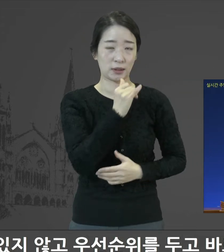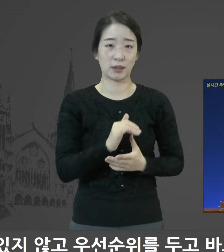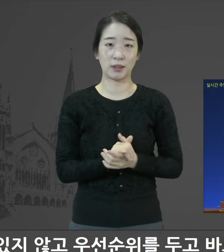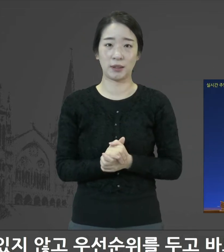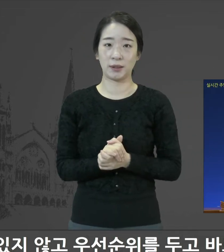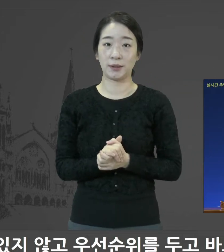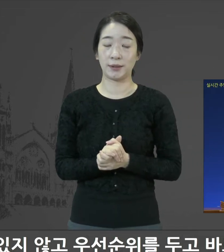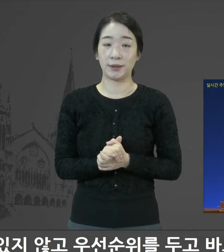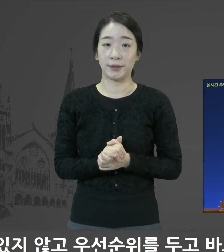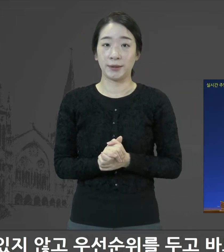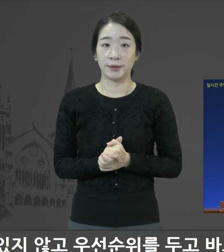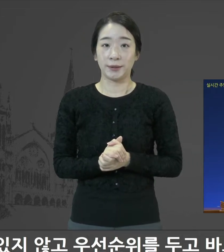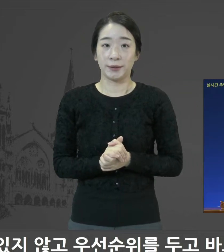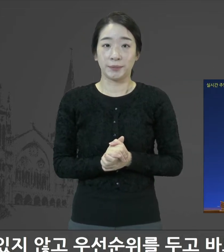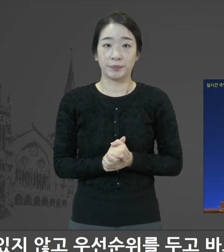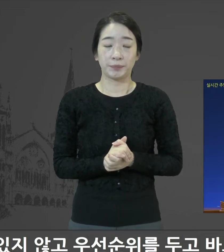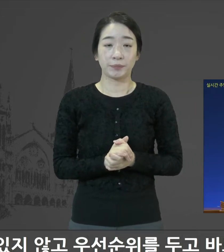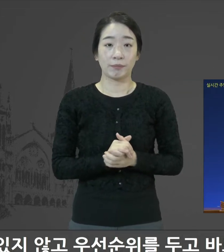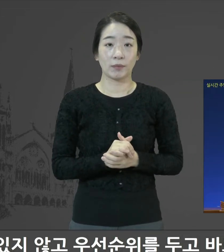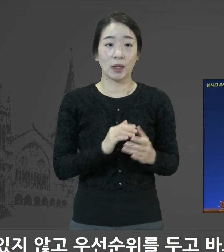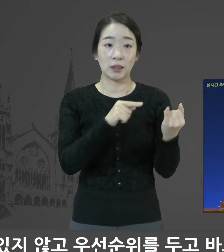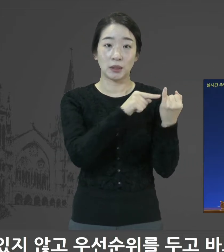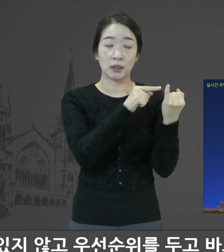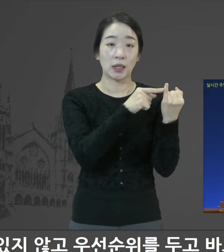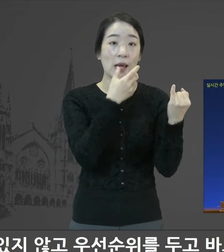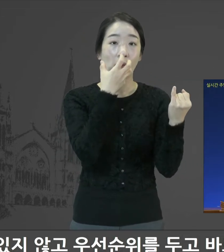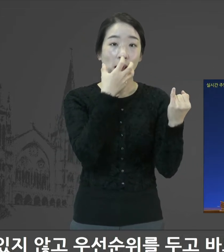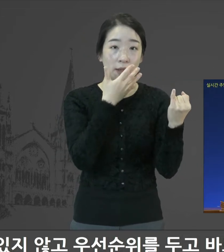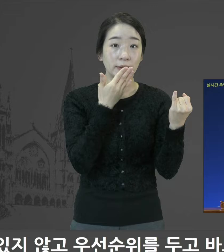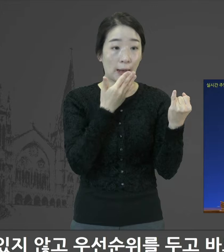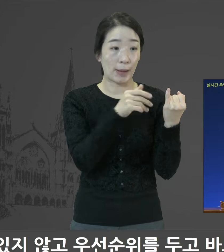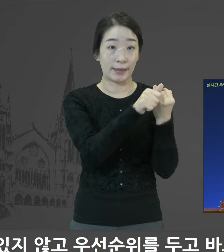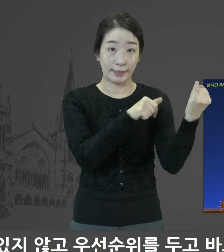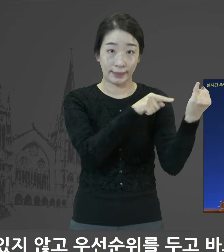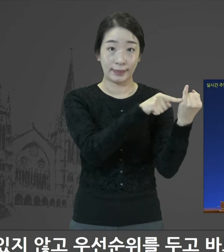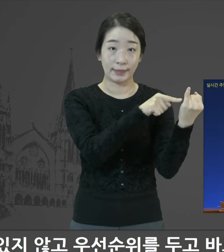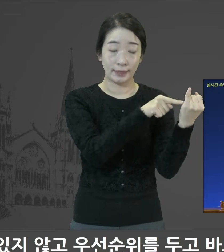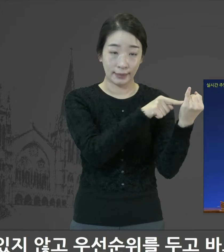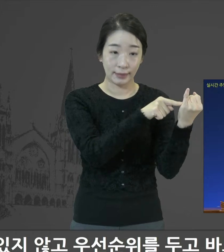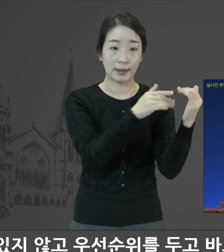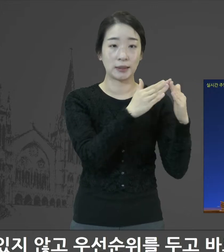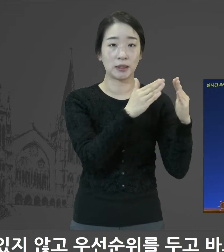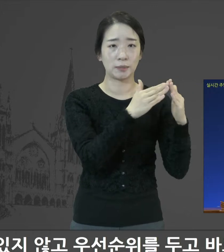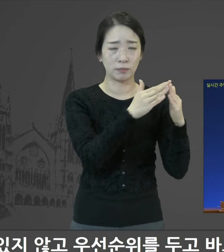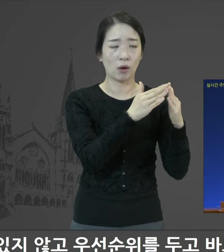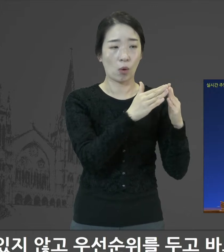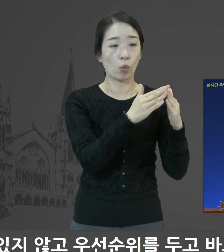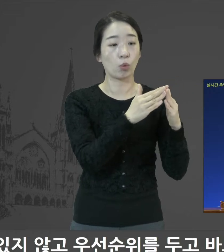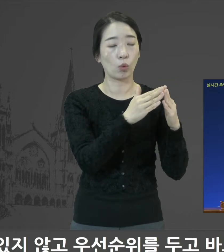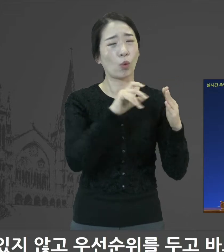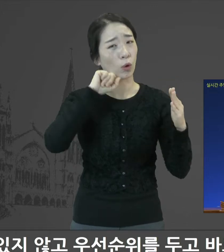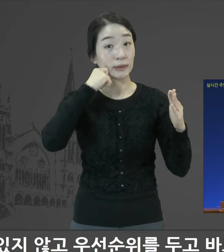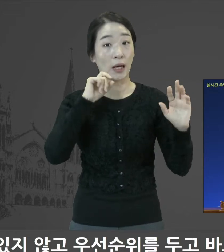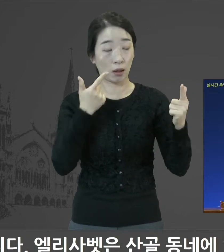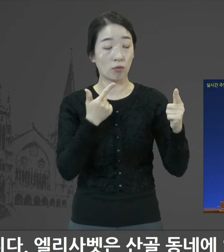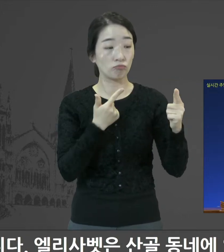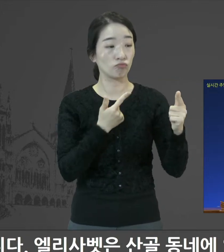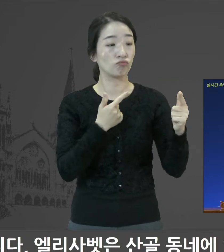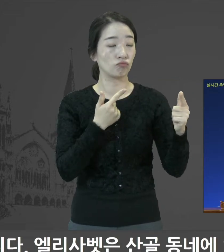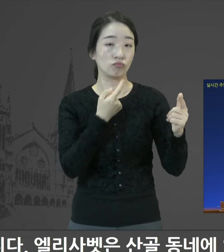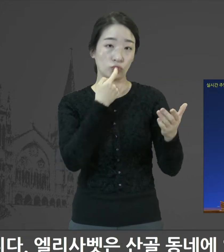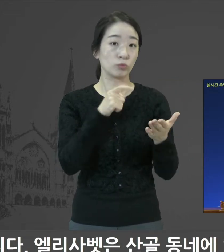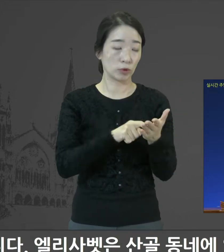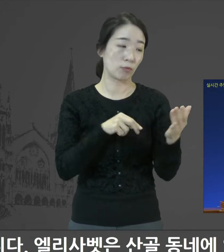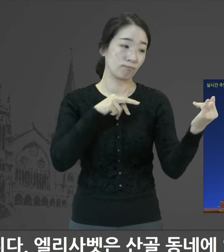그런 이제 지역으로 알려져 있는데 제법 산골입니다. 쉽지 않게 찾아갔다, 이런 뜻이죠. 거기